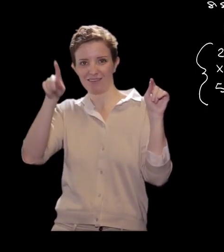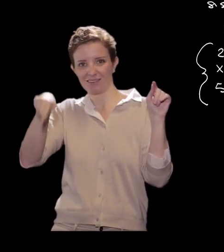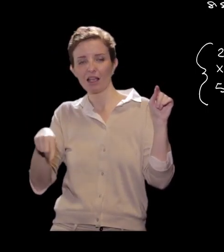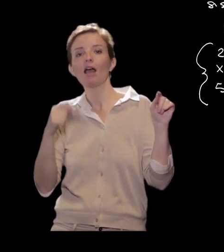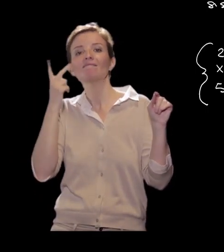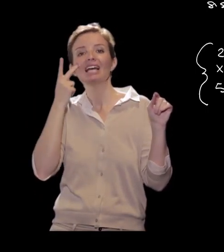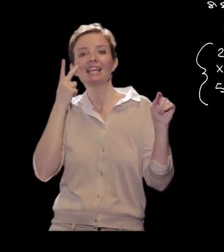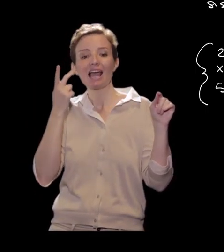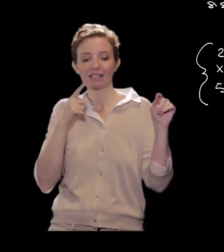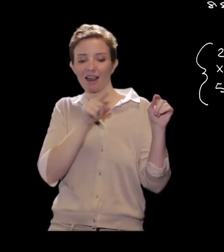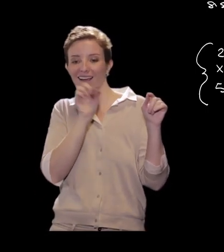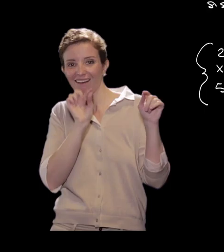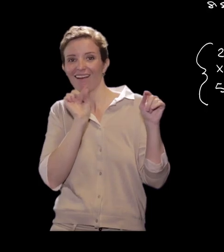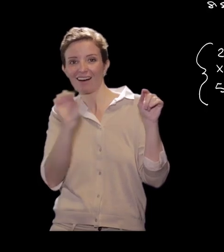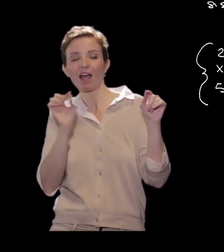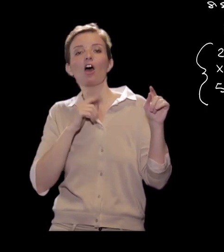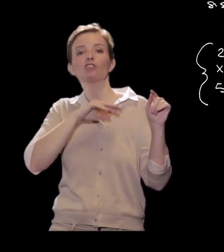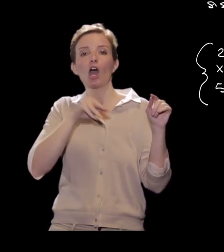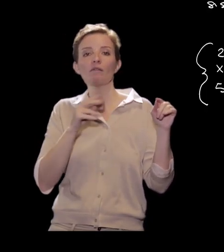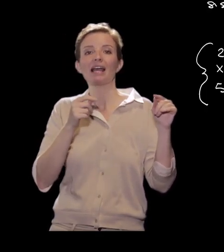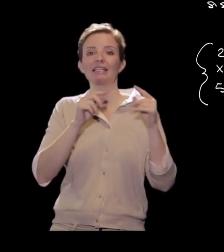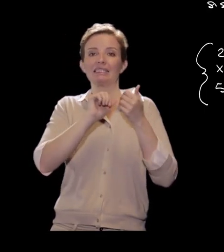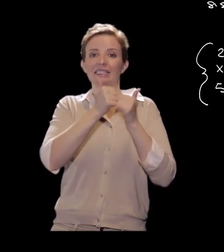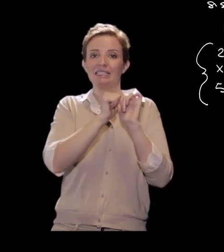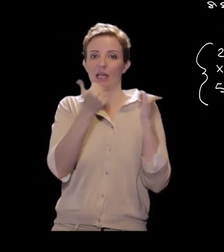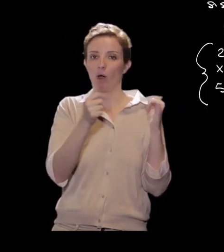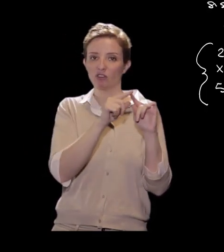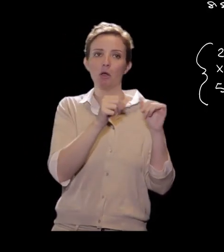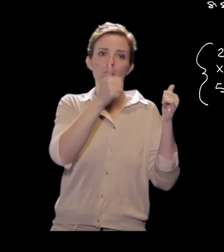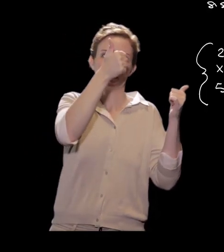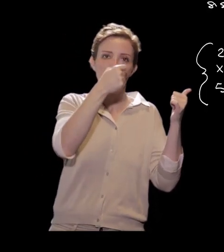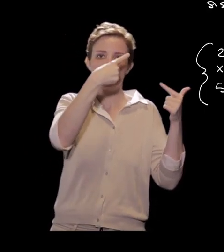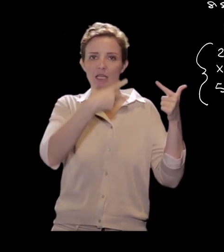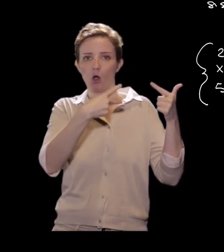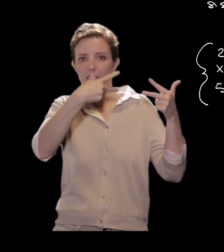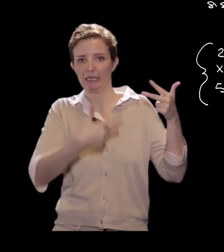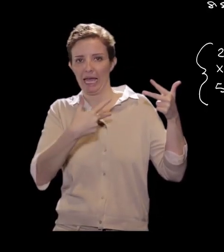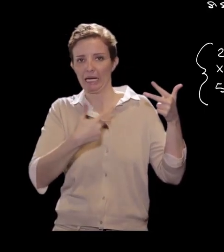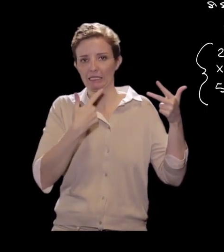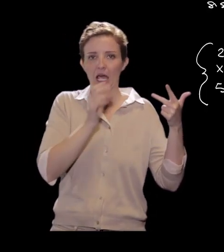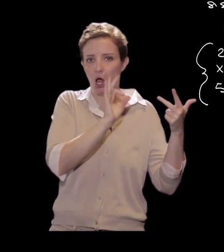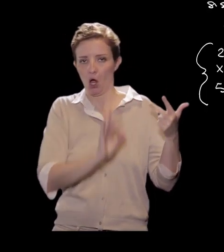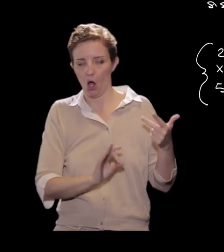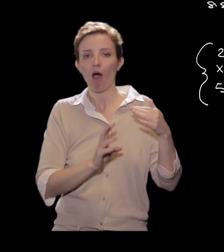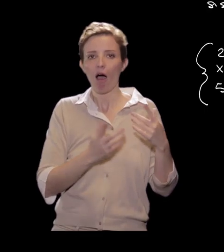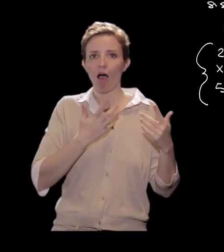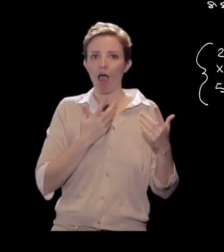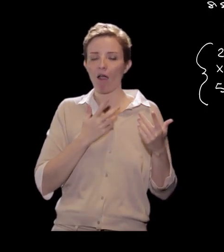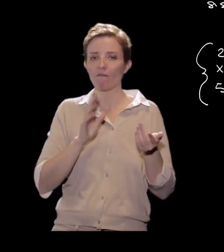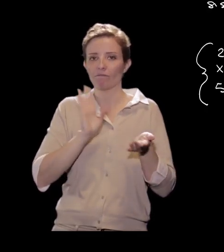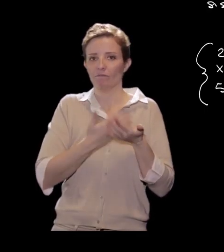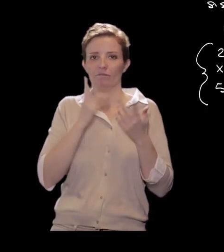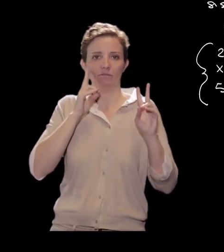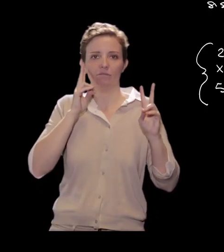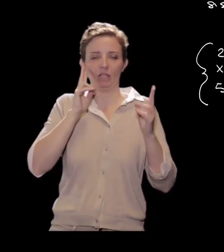schema in cui la this equazione la prima la seconda e la terza risultano verificate quindi la prima è verificata quando hicks